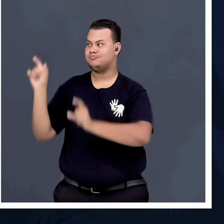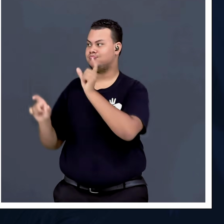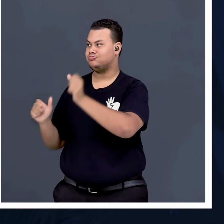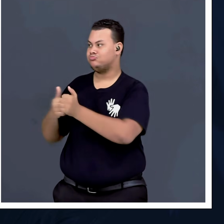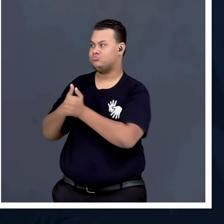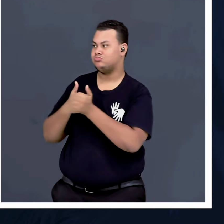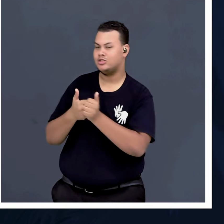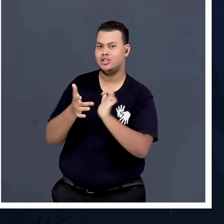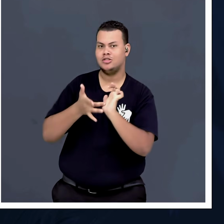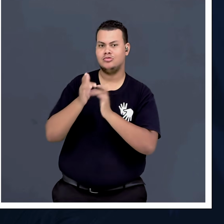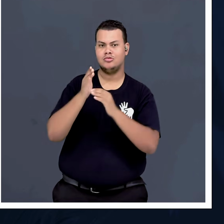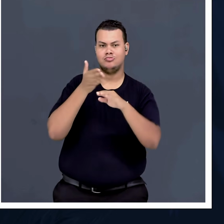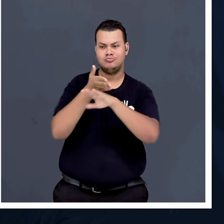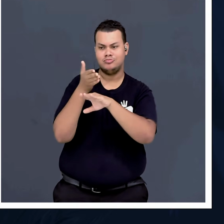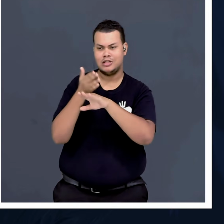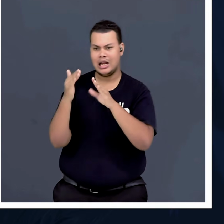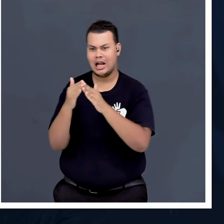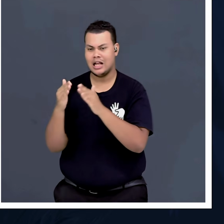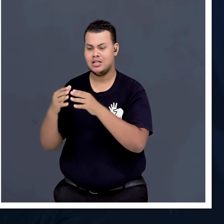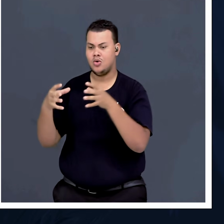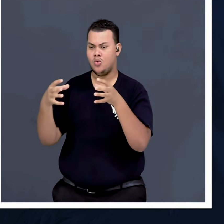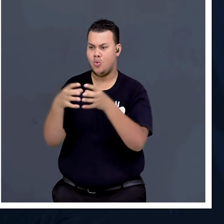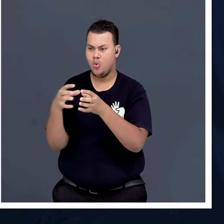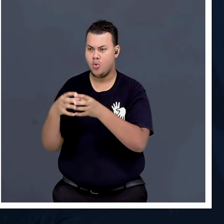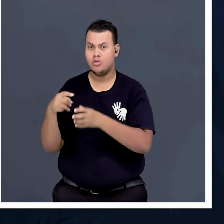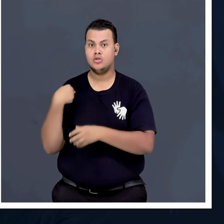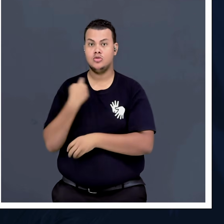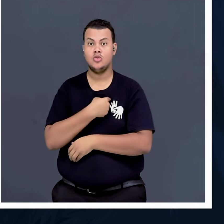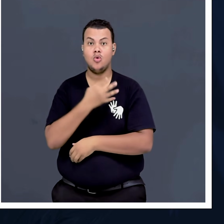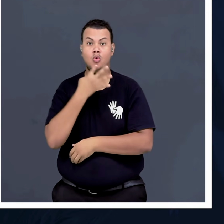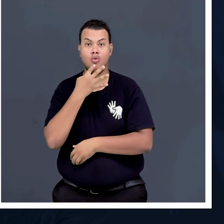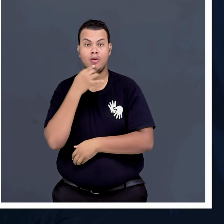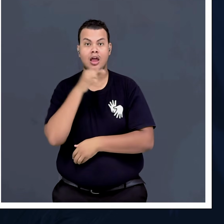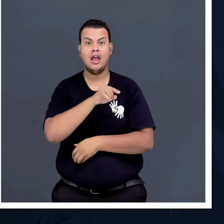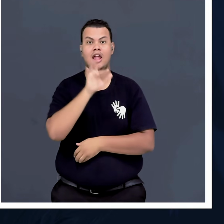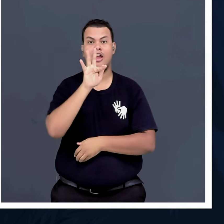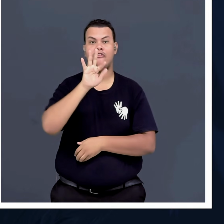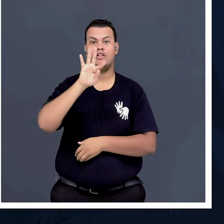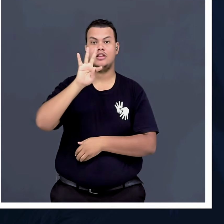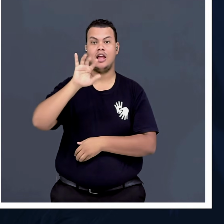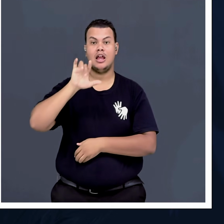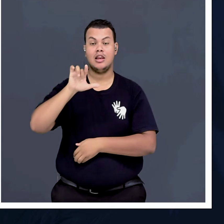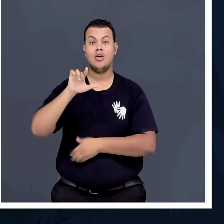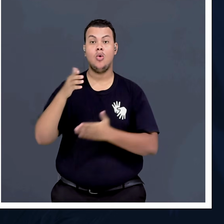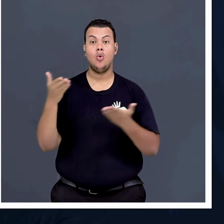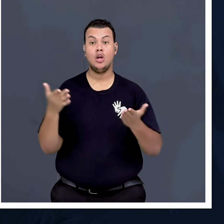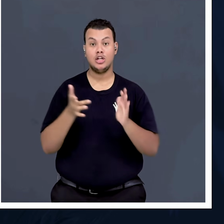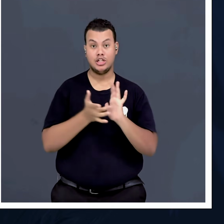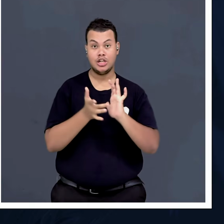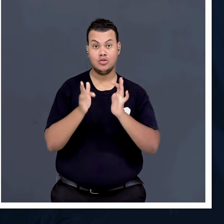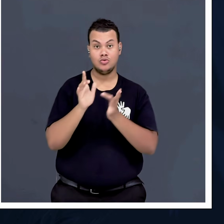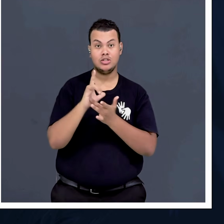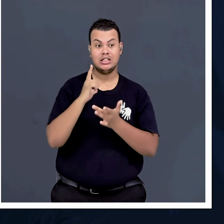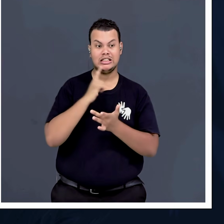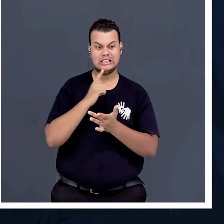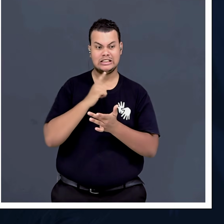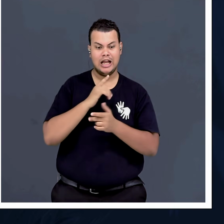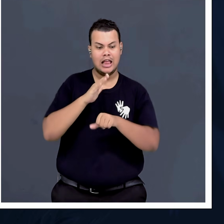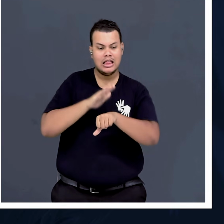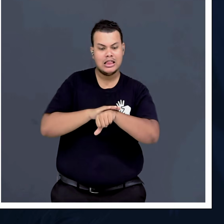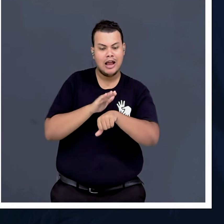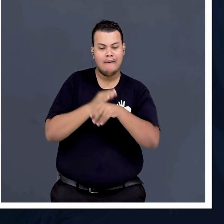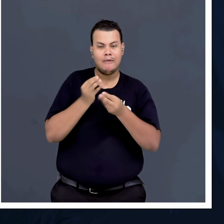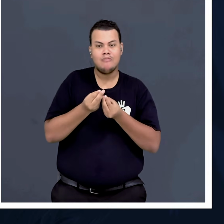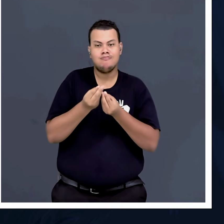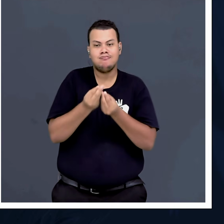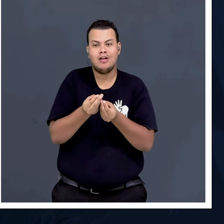de casa em casa, nos grupos pequenos, o que nós conhecemos hoje como FTL. Jesus investe seu tempo